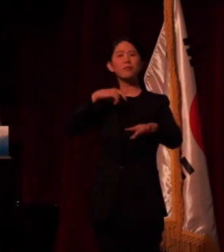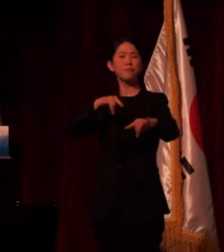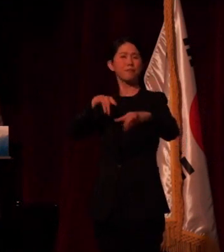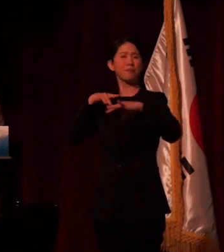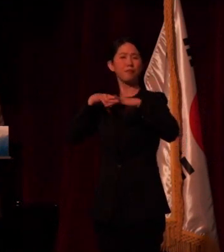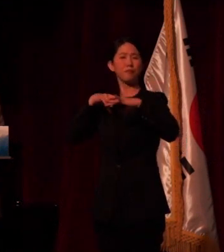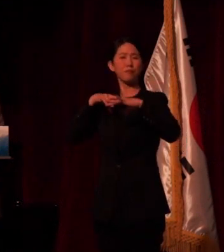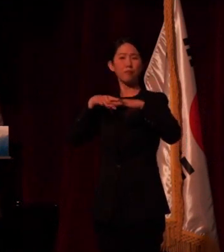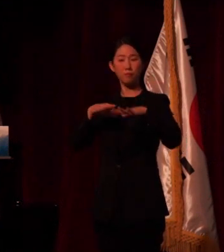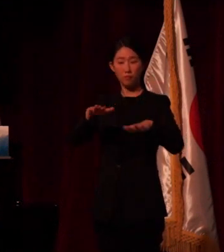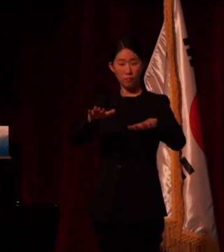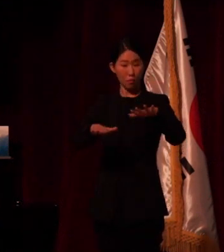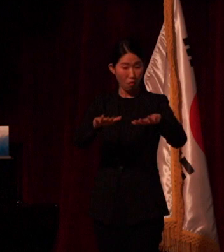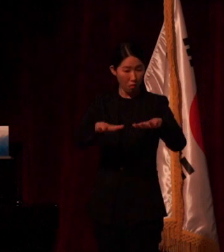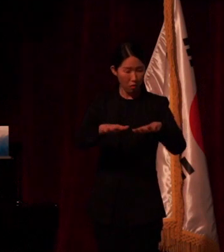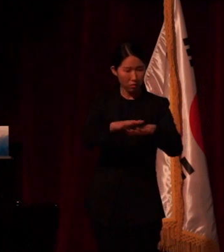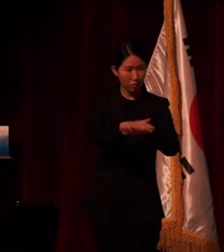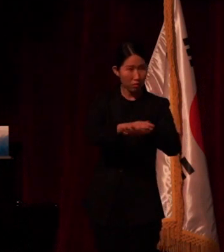청각을 감각합니다.